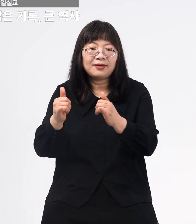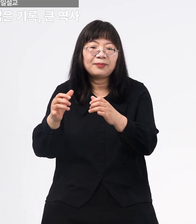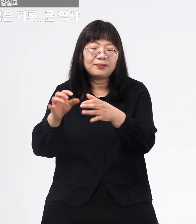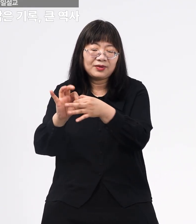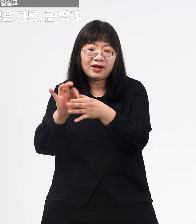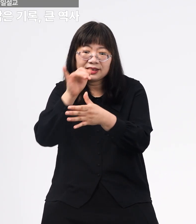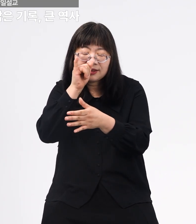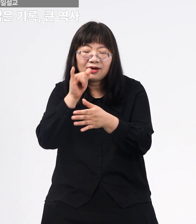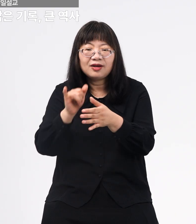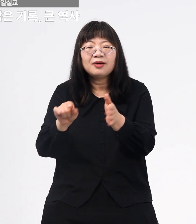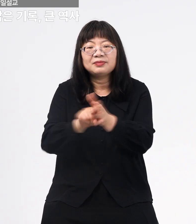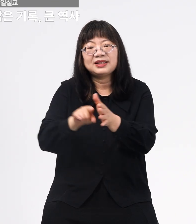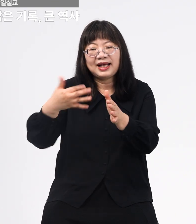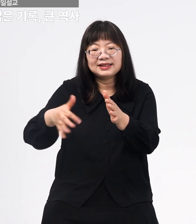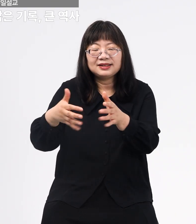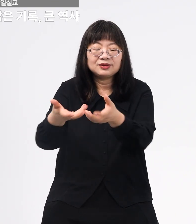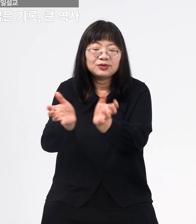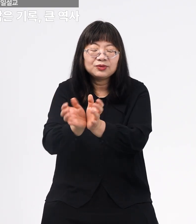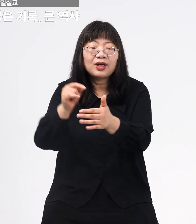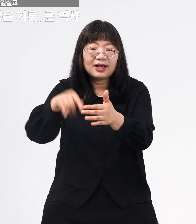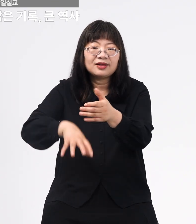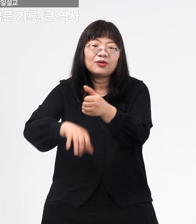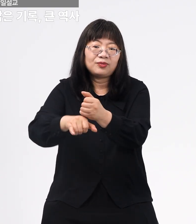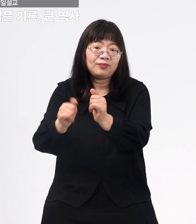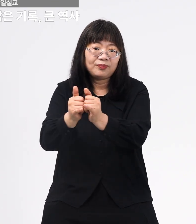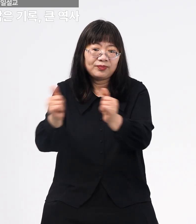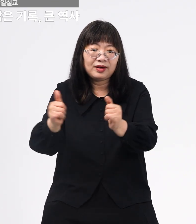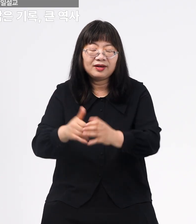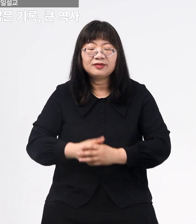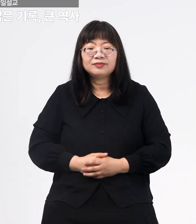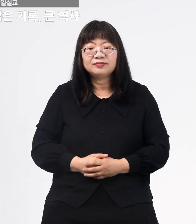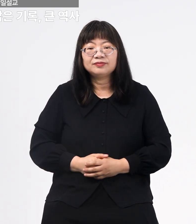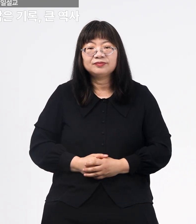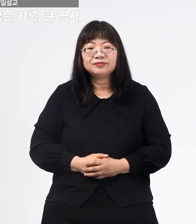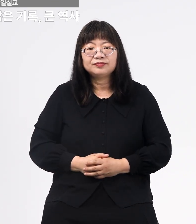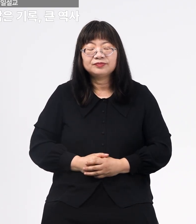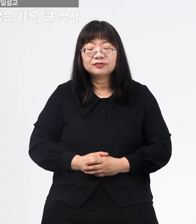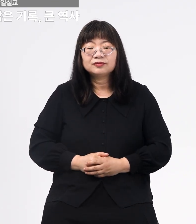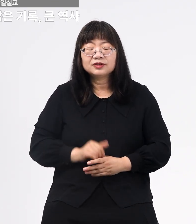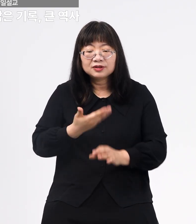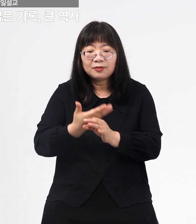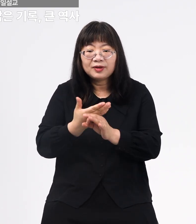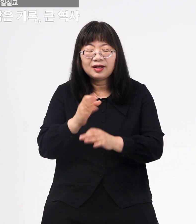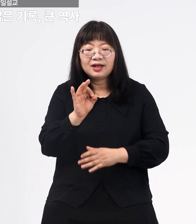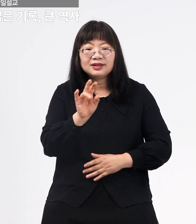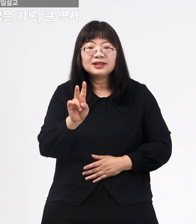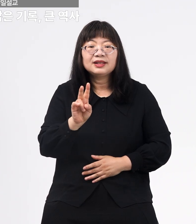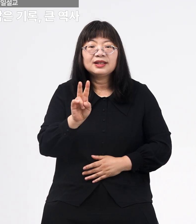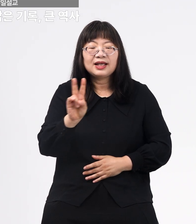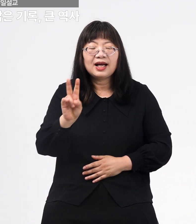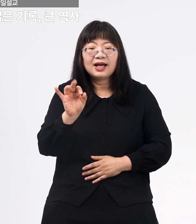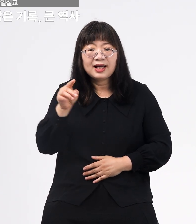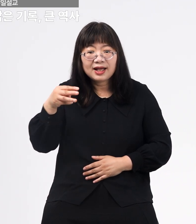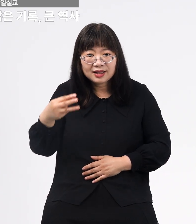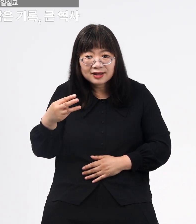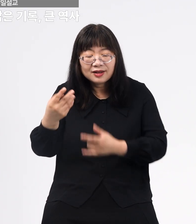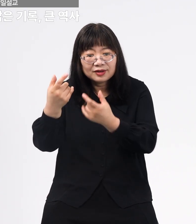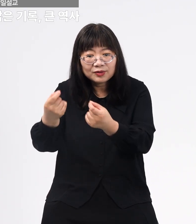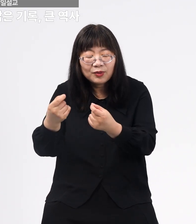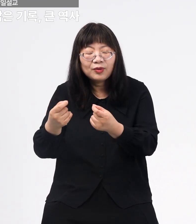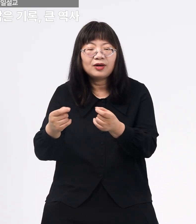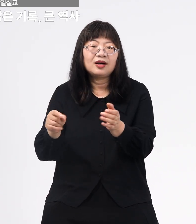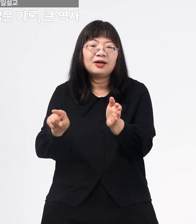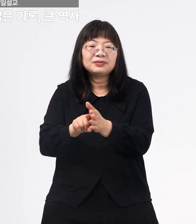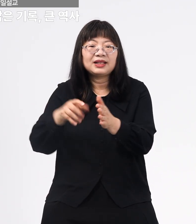밖의 사람이에요. 당연히 그 아내 야엘도 경계선 밖의 사람인